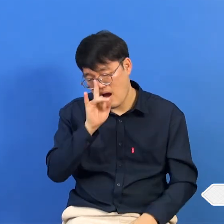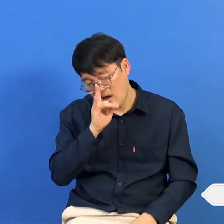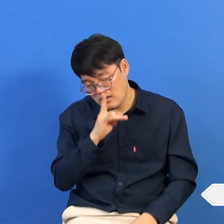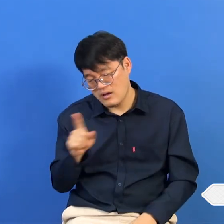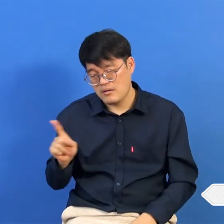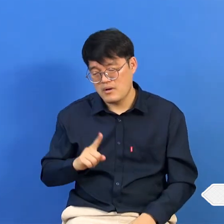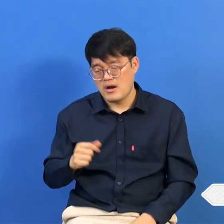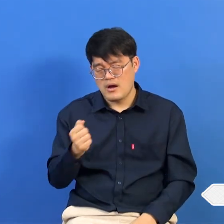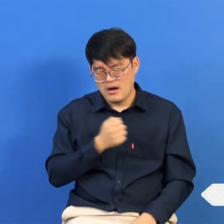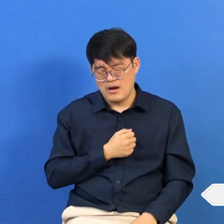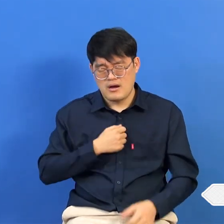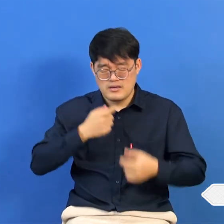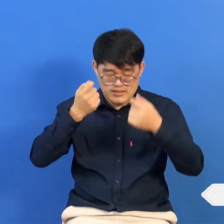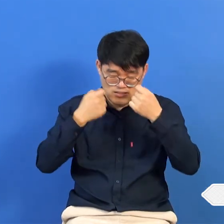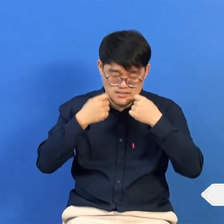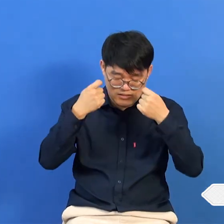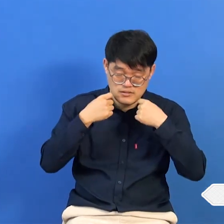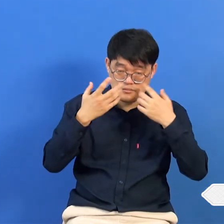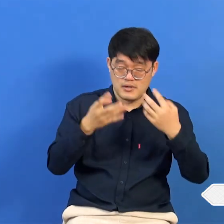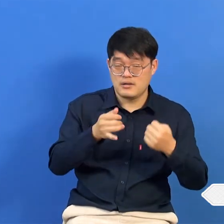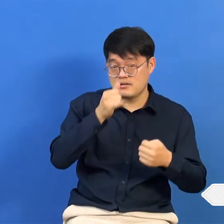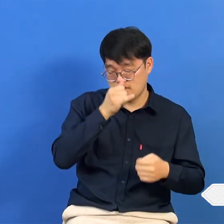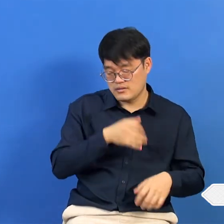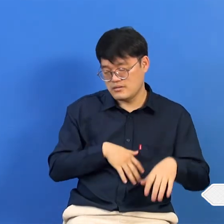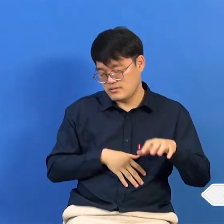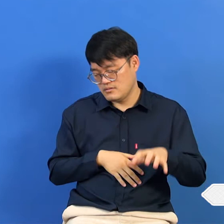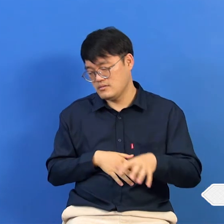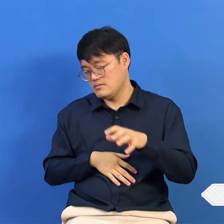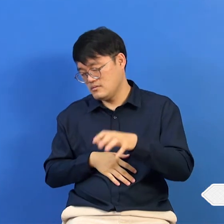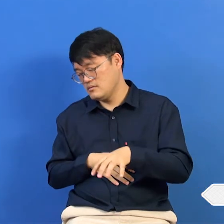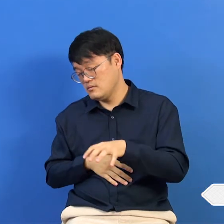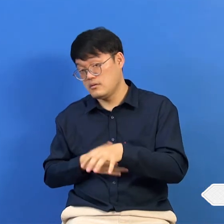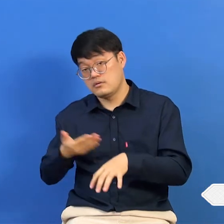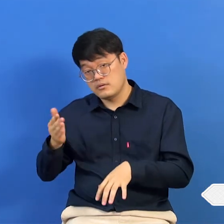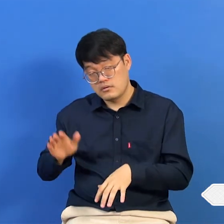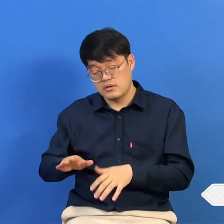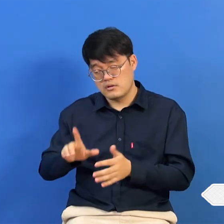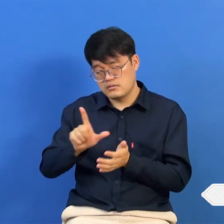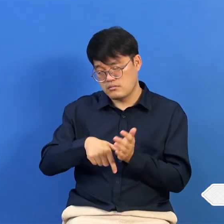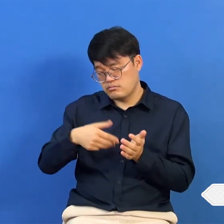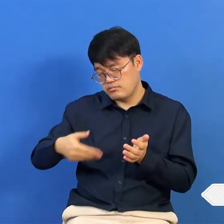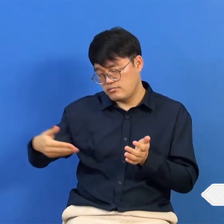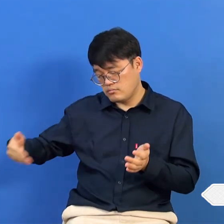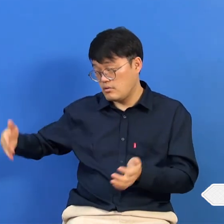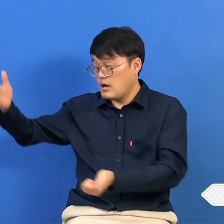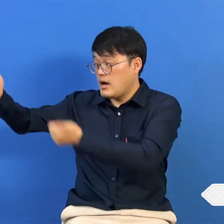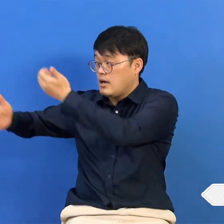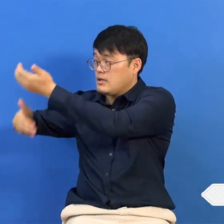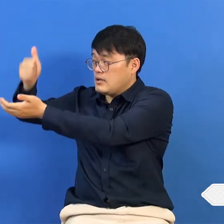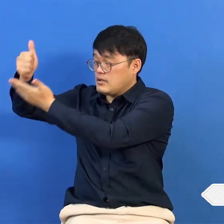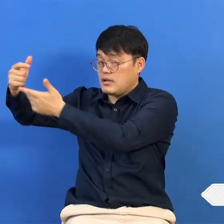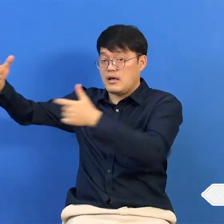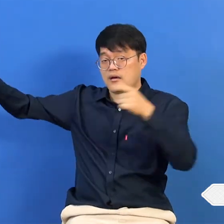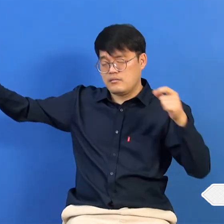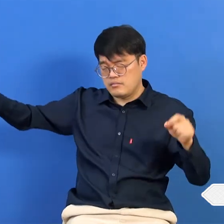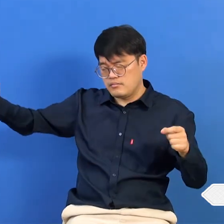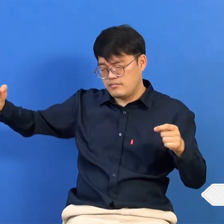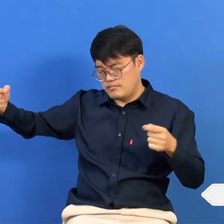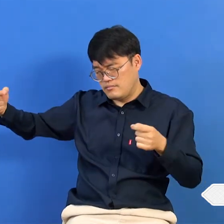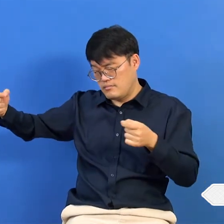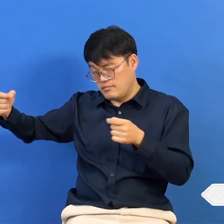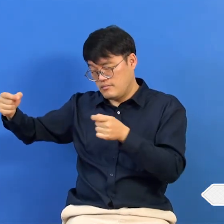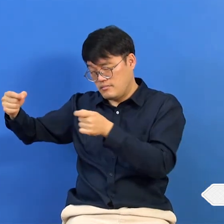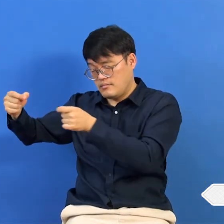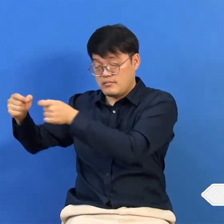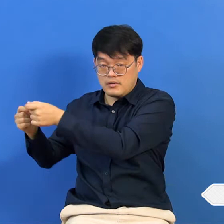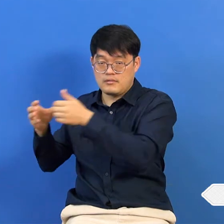탄식도 많이 했을 것입니다. 그런데 그것이 하나님께서 이끄시는 손길이었습니다.